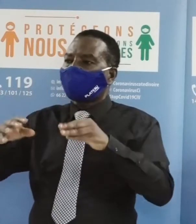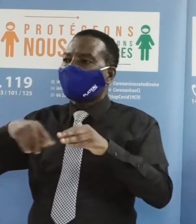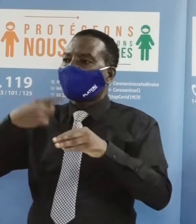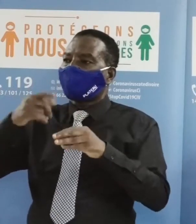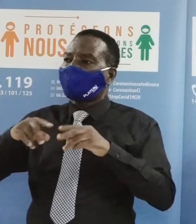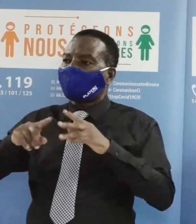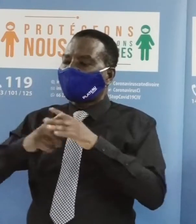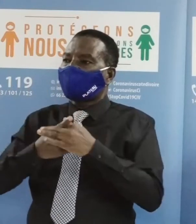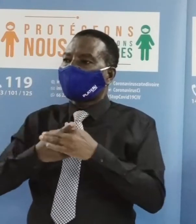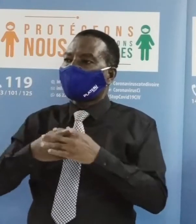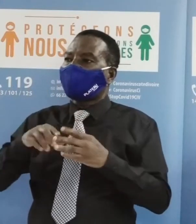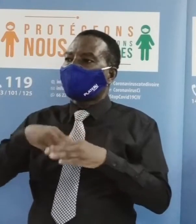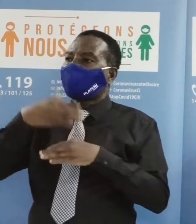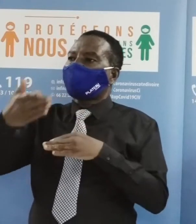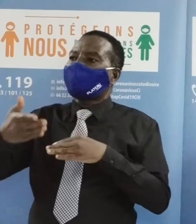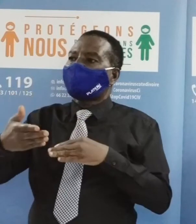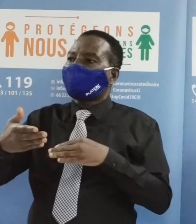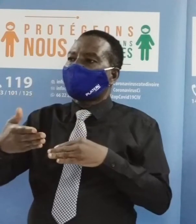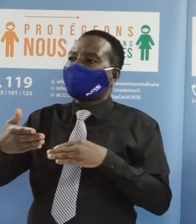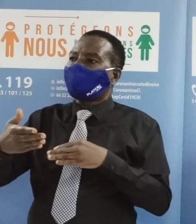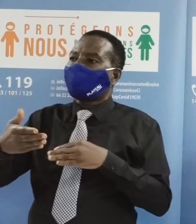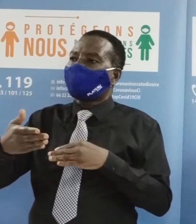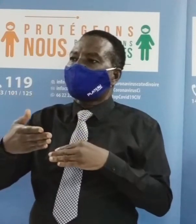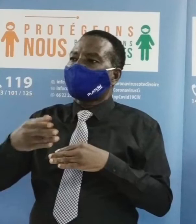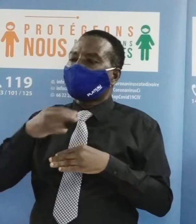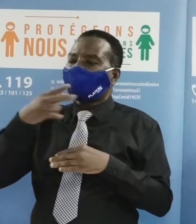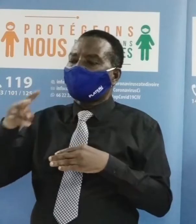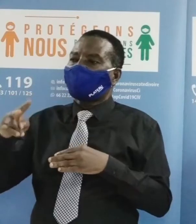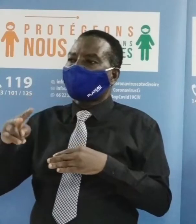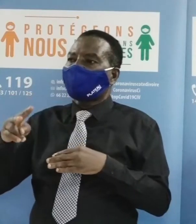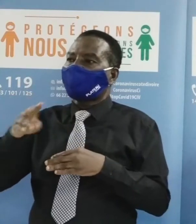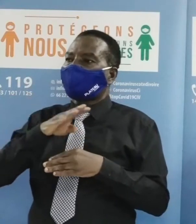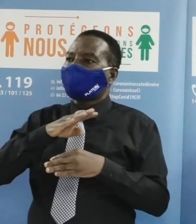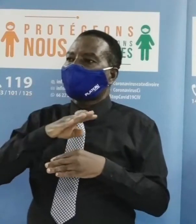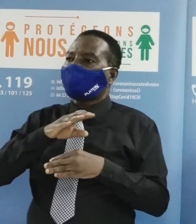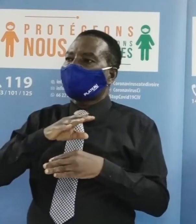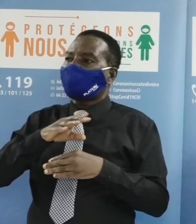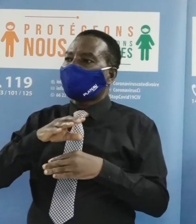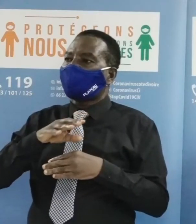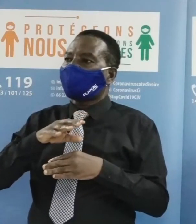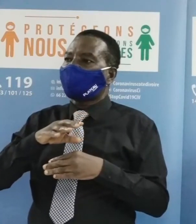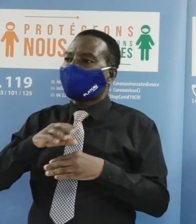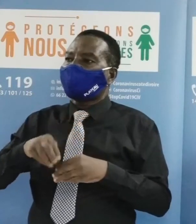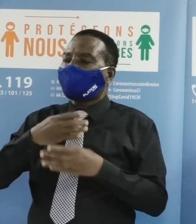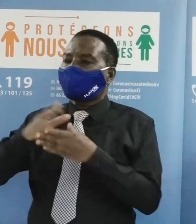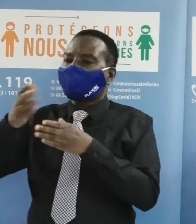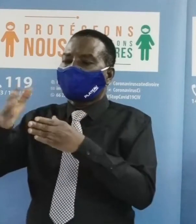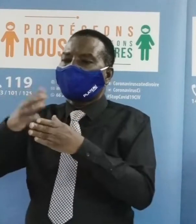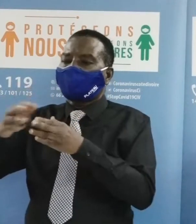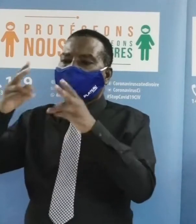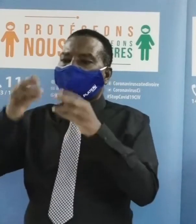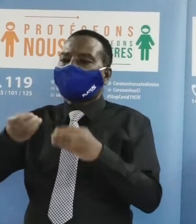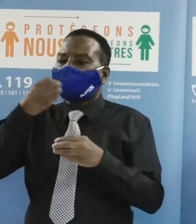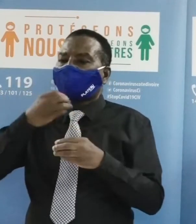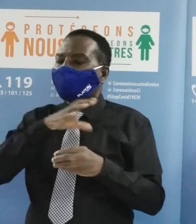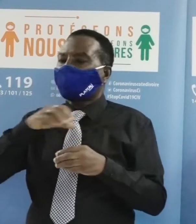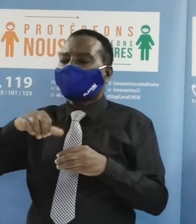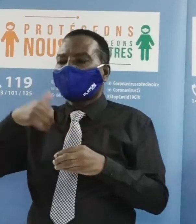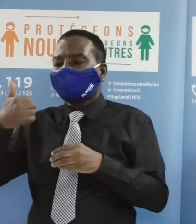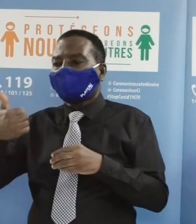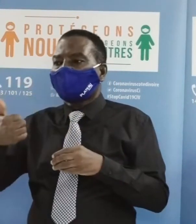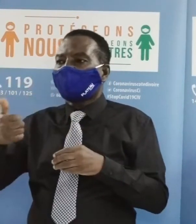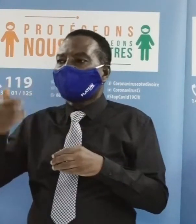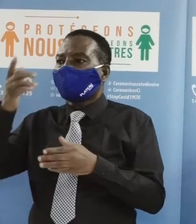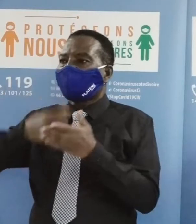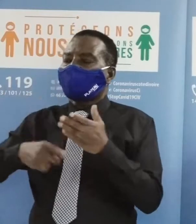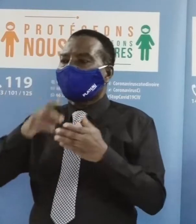en suite à l'avis de la municipalité qui disposent de vivres et de non vivres à la population qu'elle quel est le cas pour